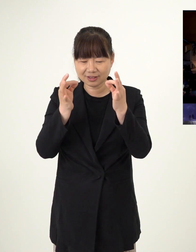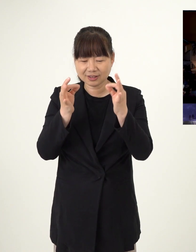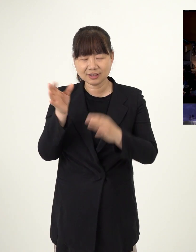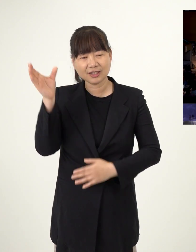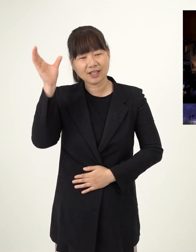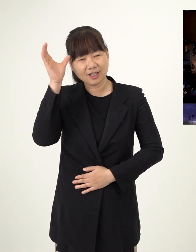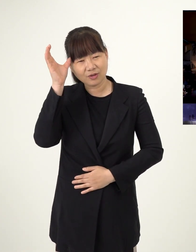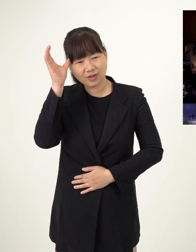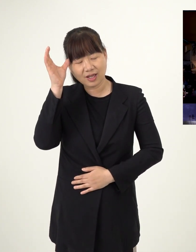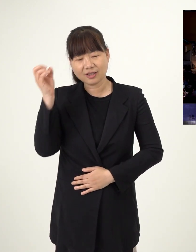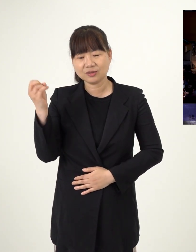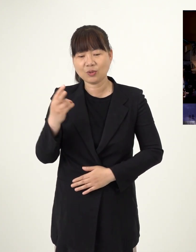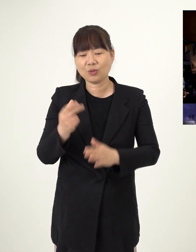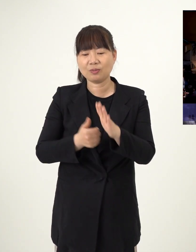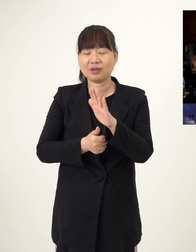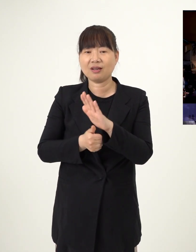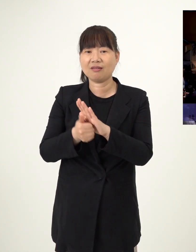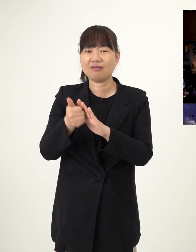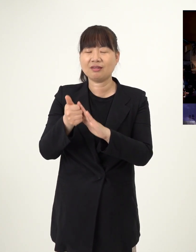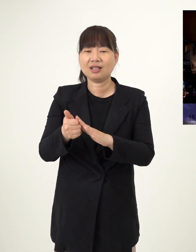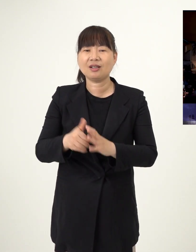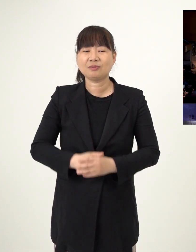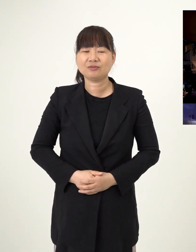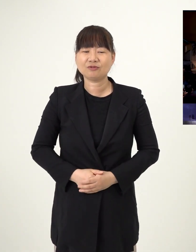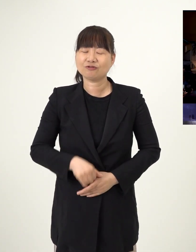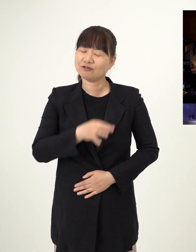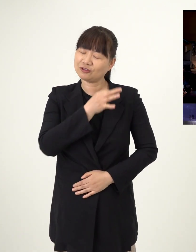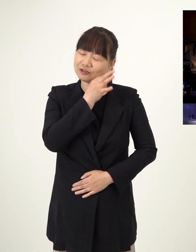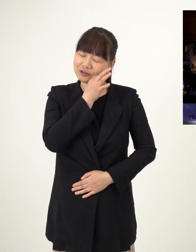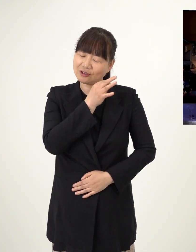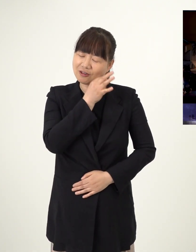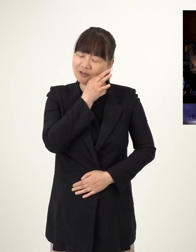간절한 기대와 소망